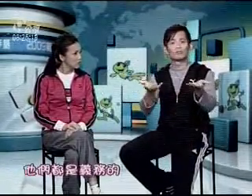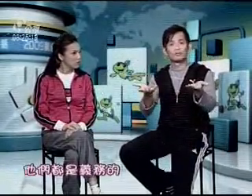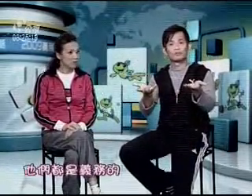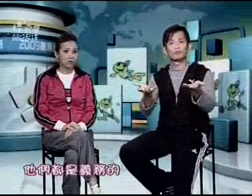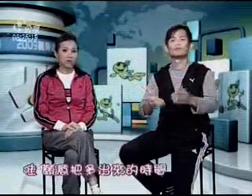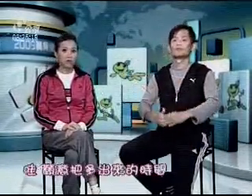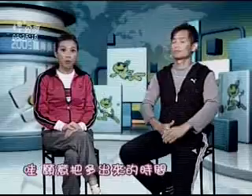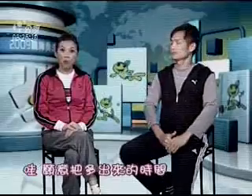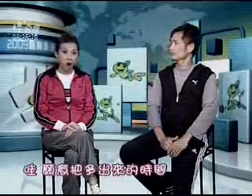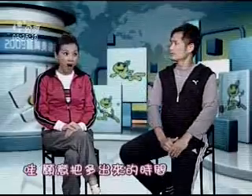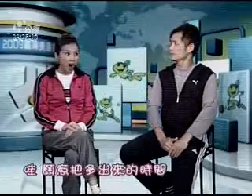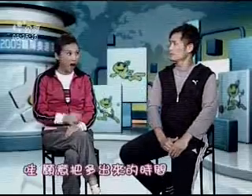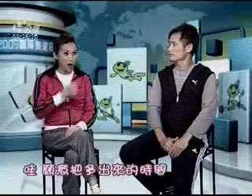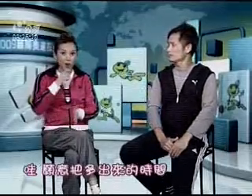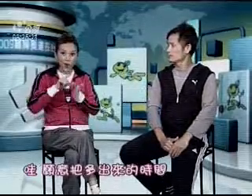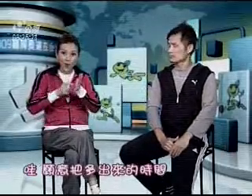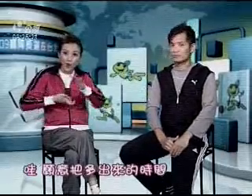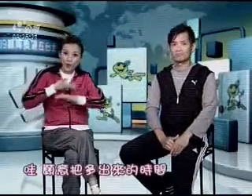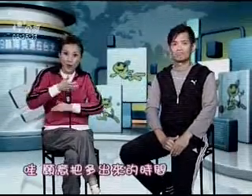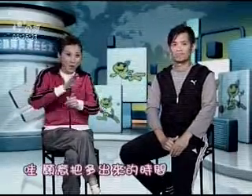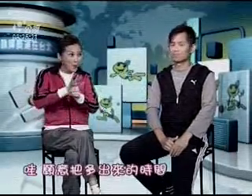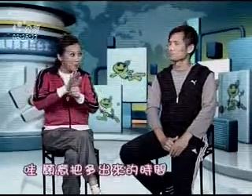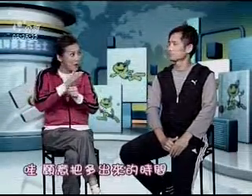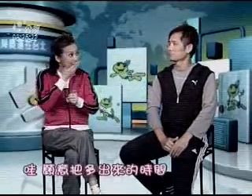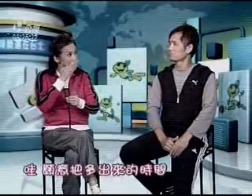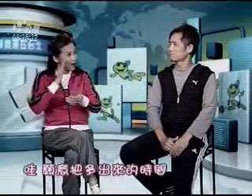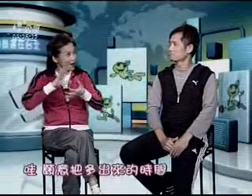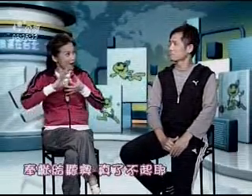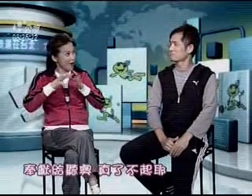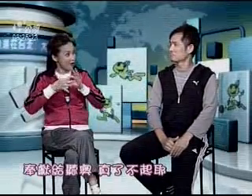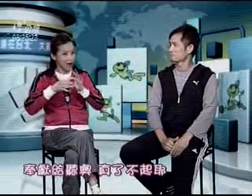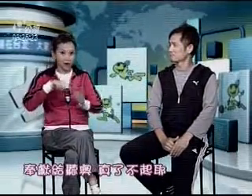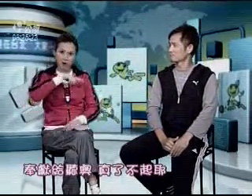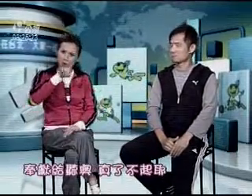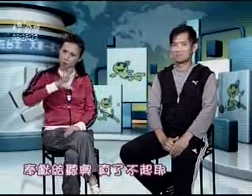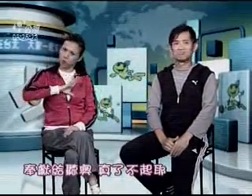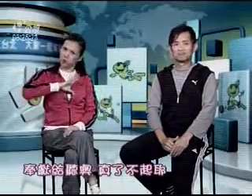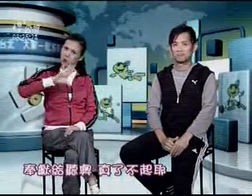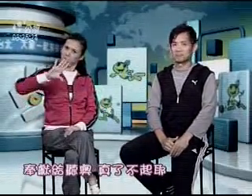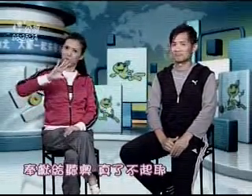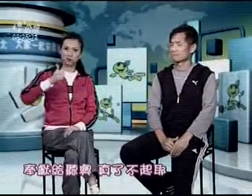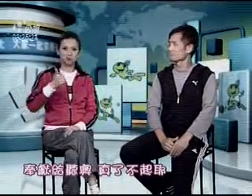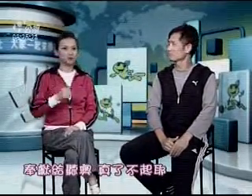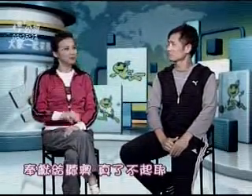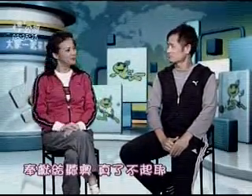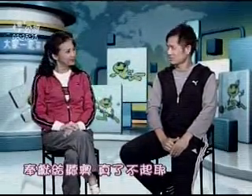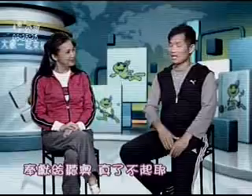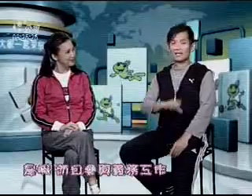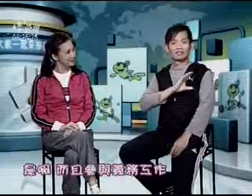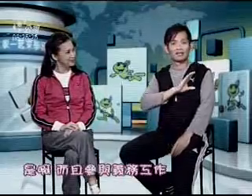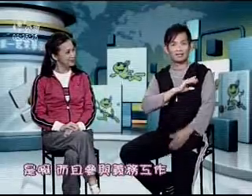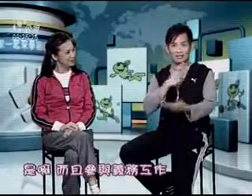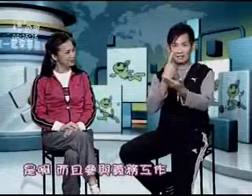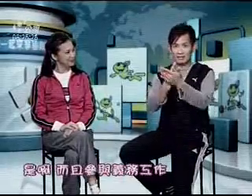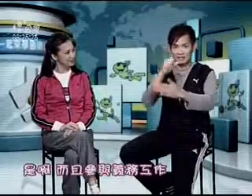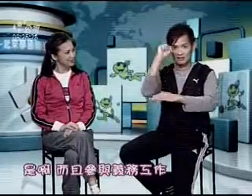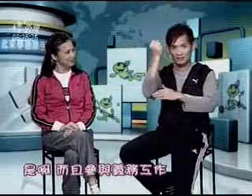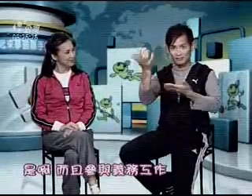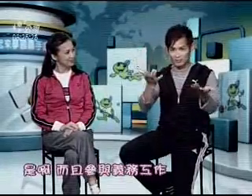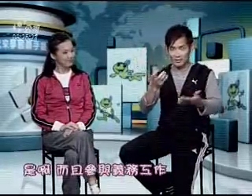的。 哇，愿意把多出来的时间奉献给听奥，真了不起耶。 是啊，而且